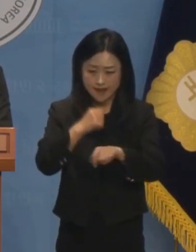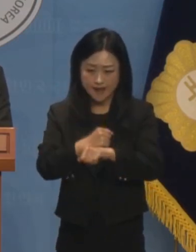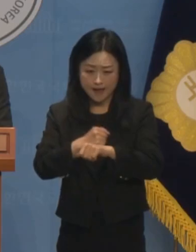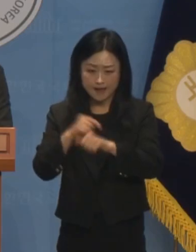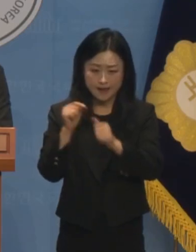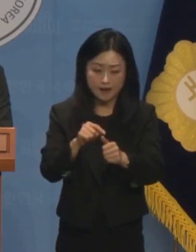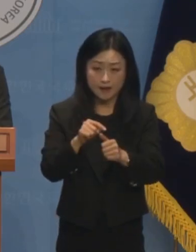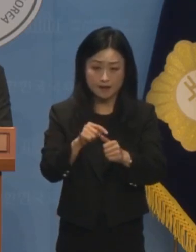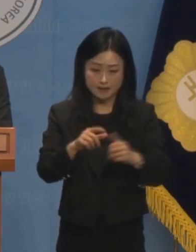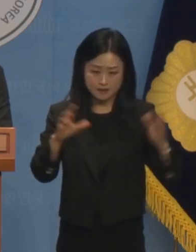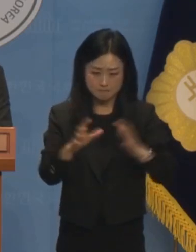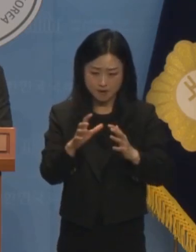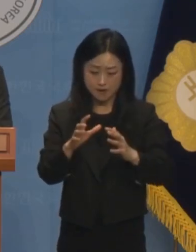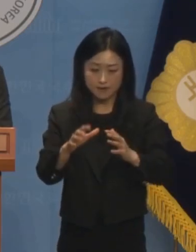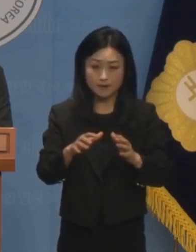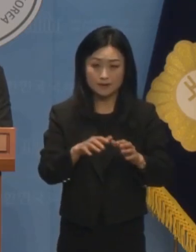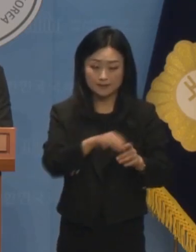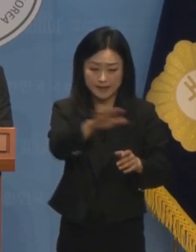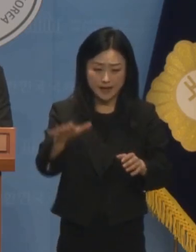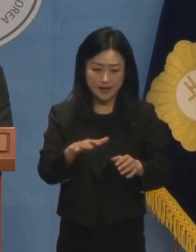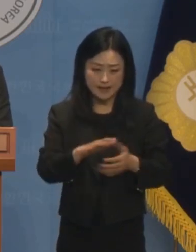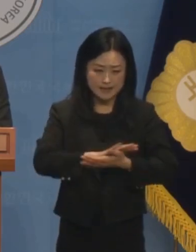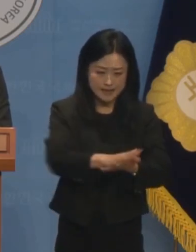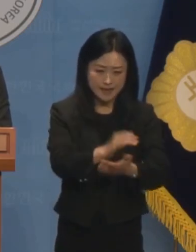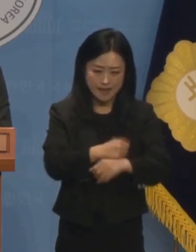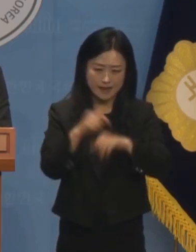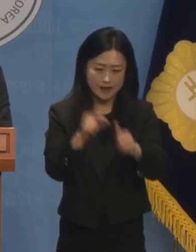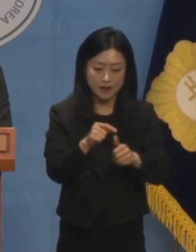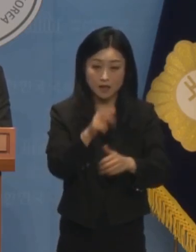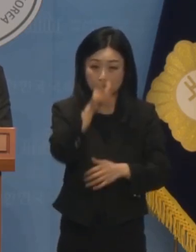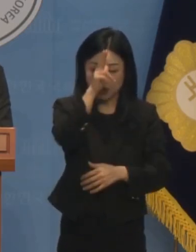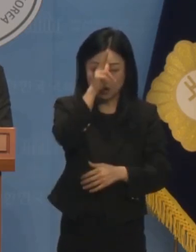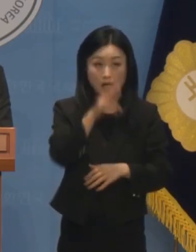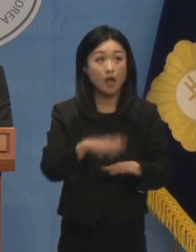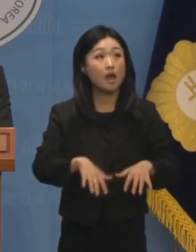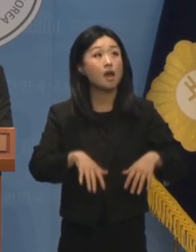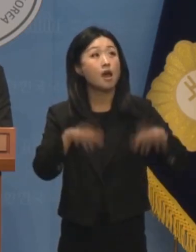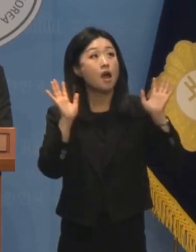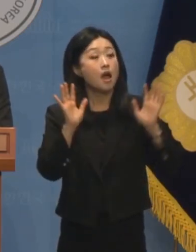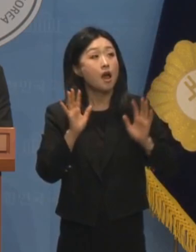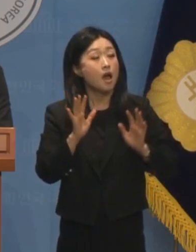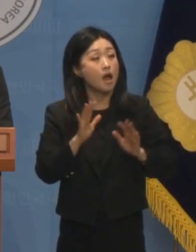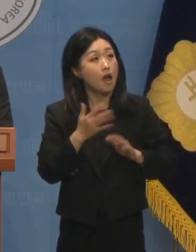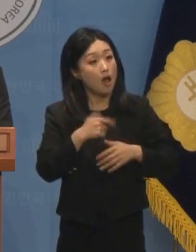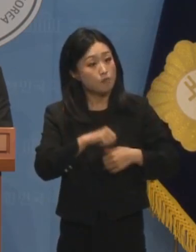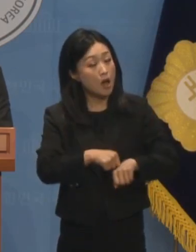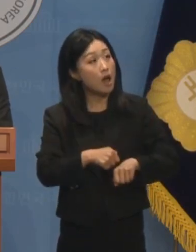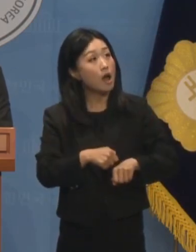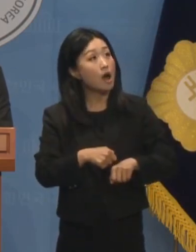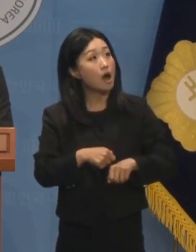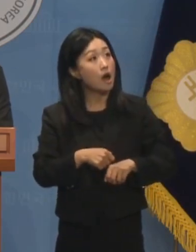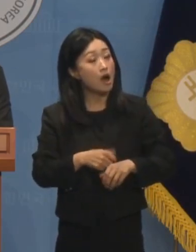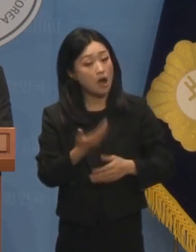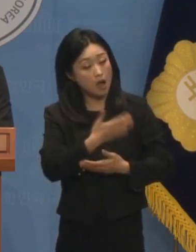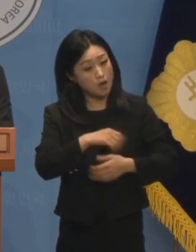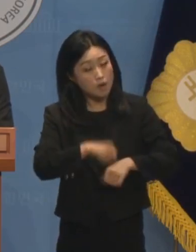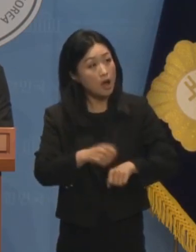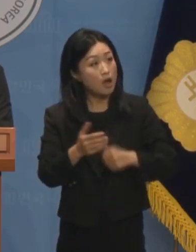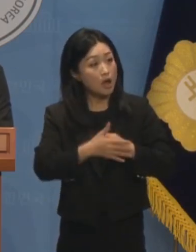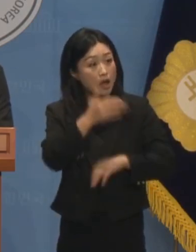실시하면서 일선 경찰들이 극심한 스트레스는 물론 심지어 잇따라 숨지는